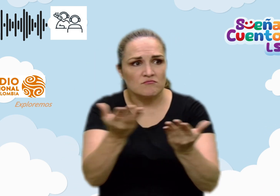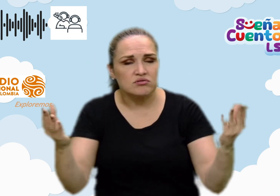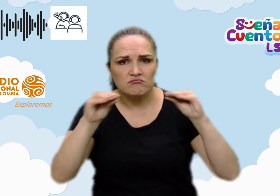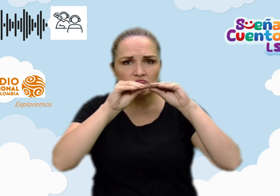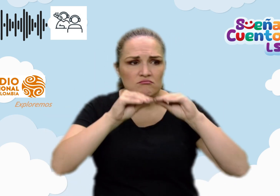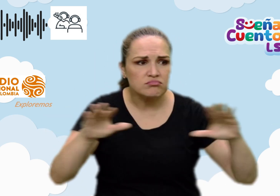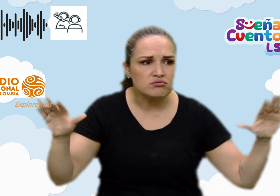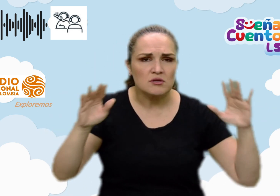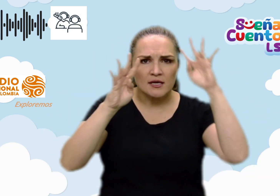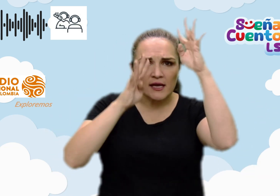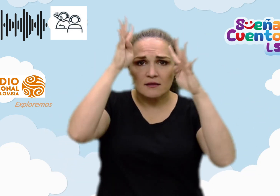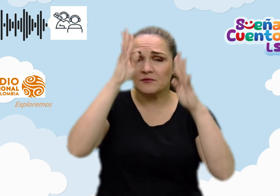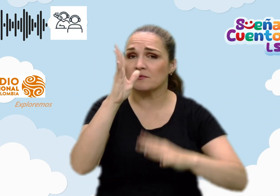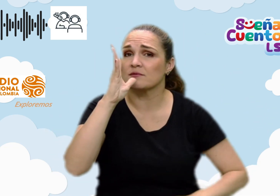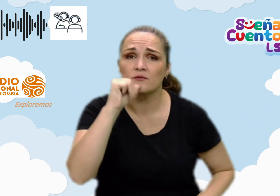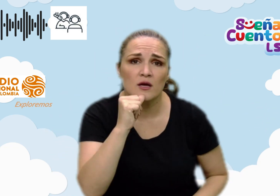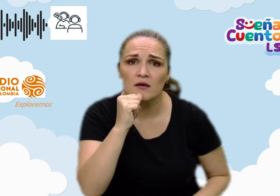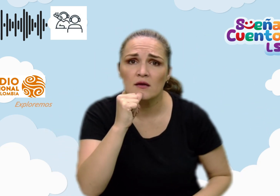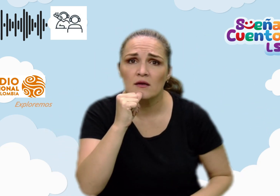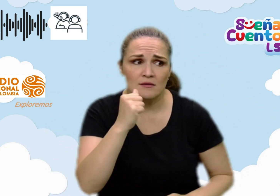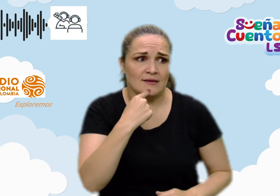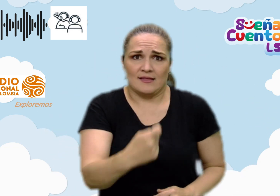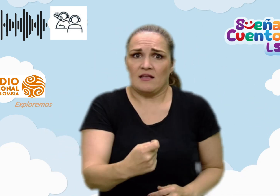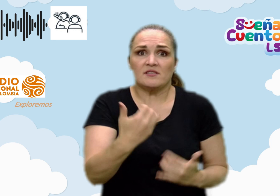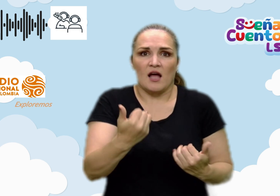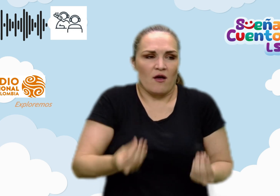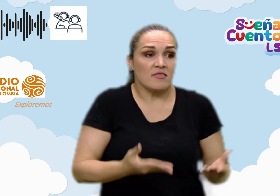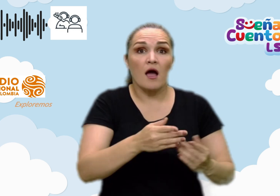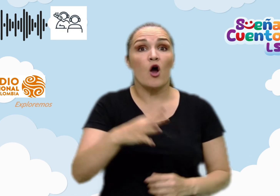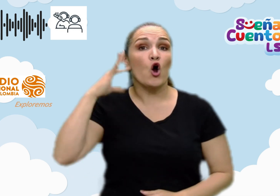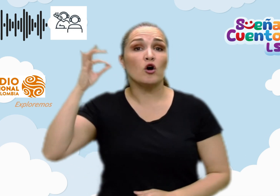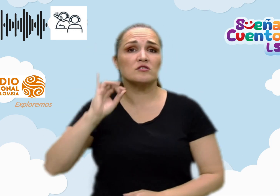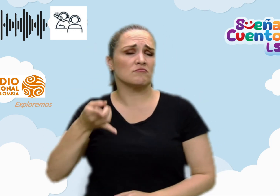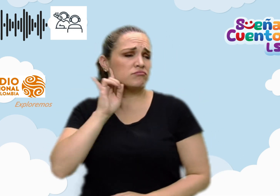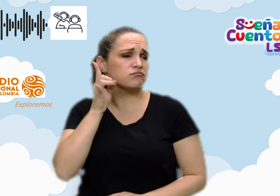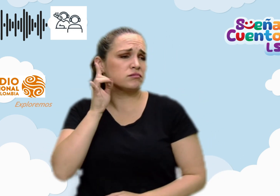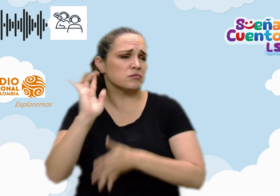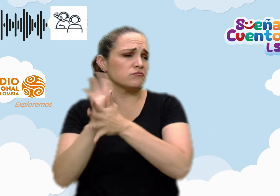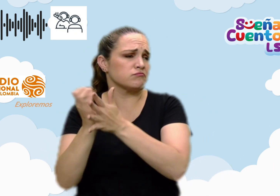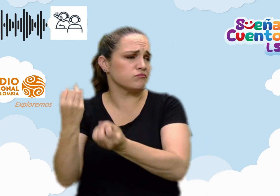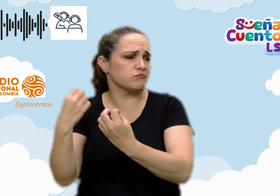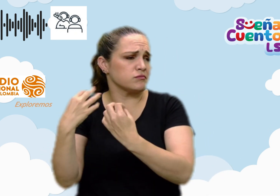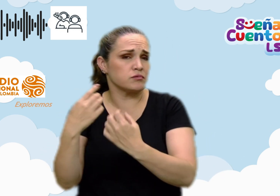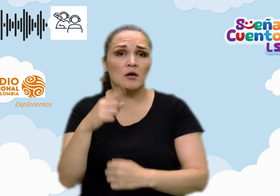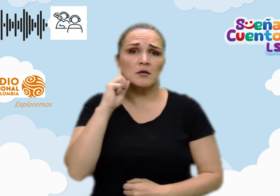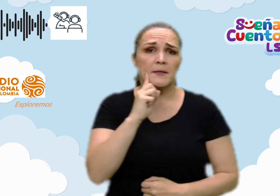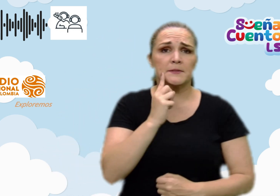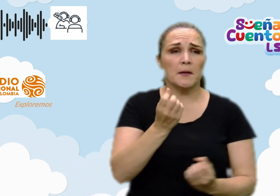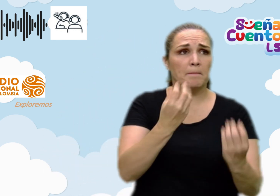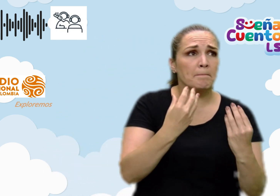mucho material, no existe pues como la creación y no hay la posibilidad de todo ese input que sí tienen los niños